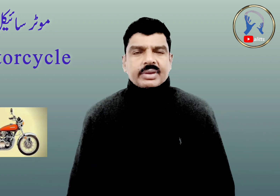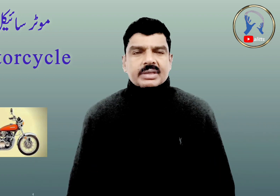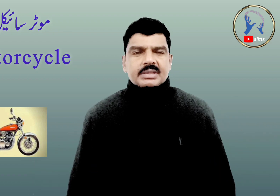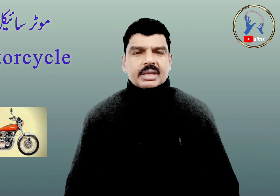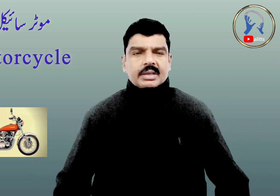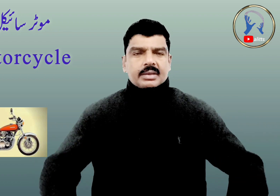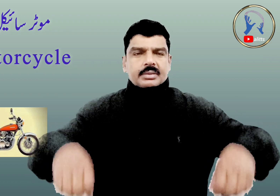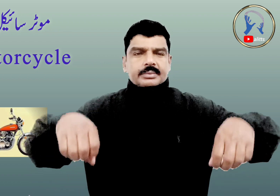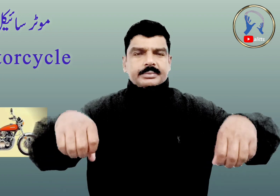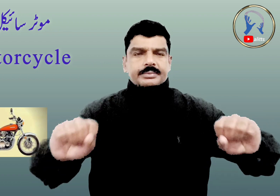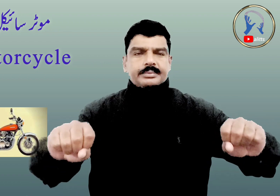मोटरसाइकिल,